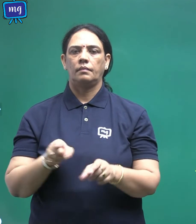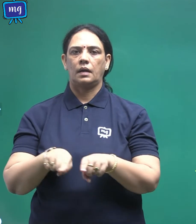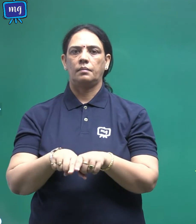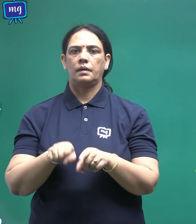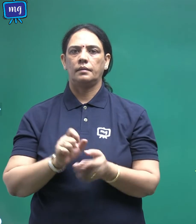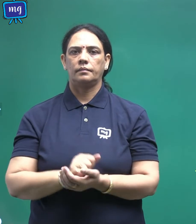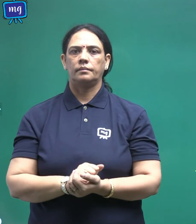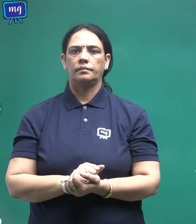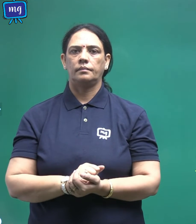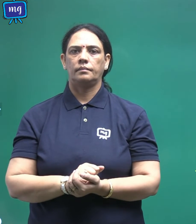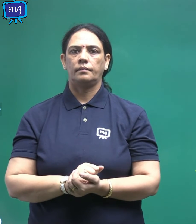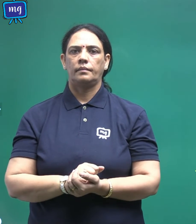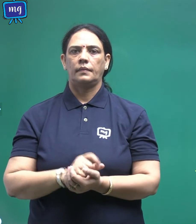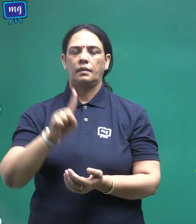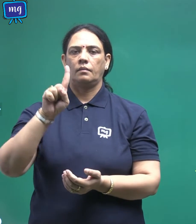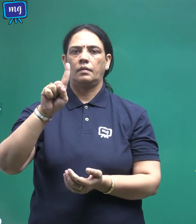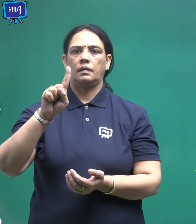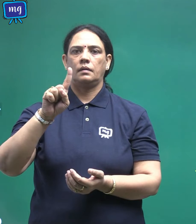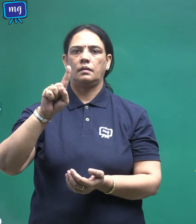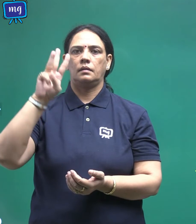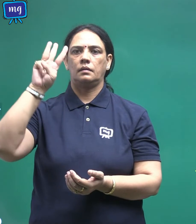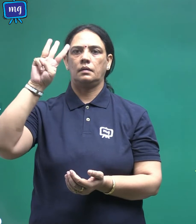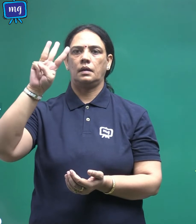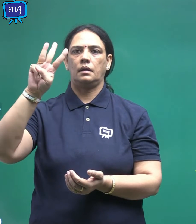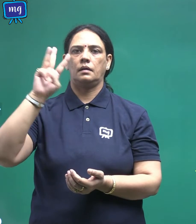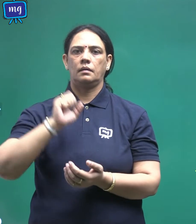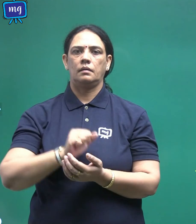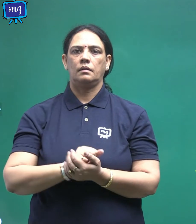बराबर 1300